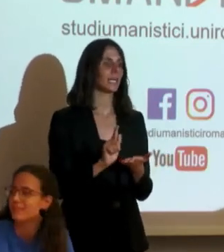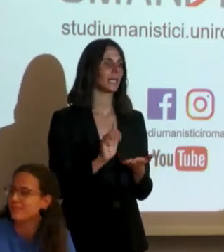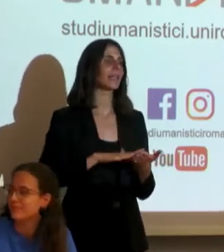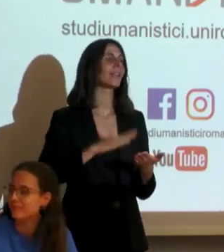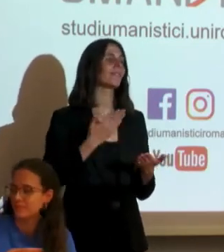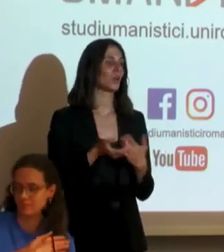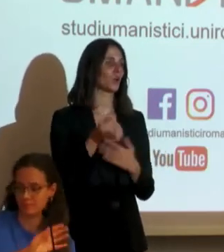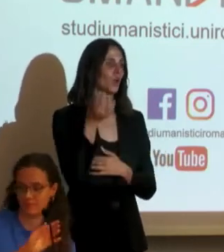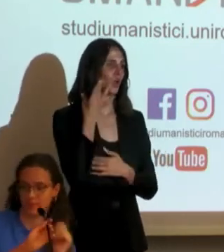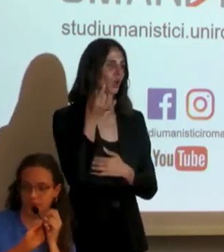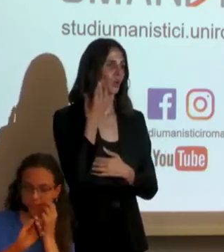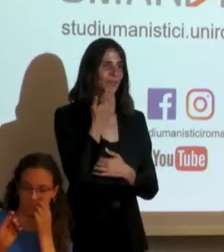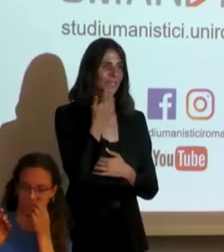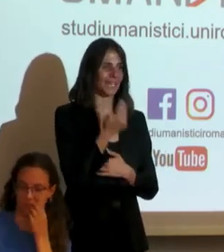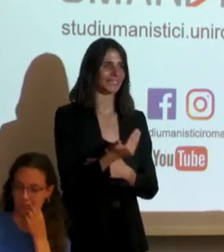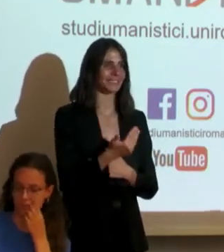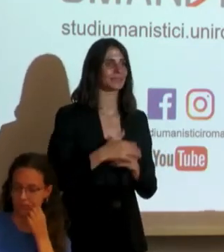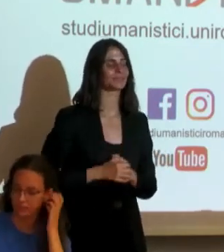Grazie.